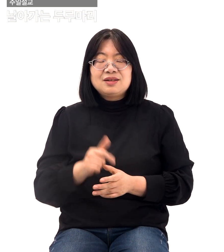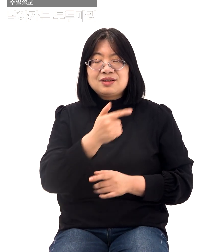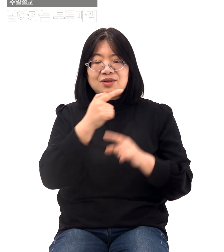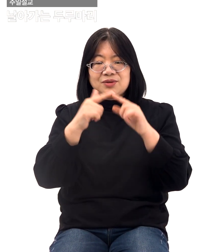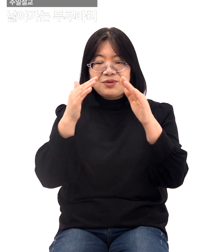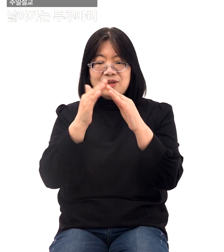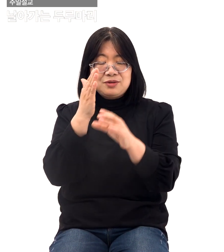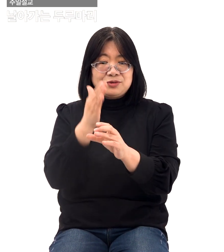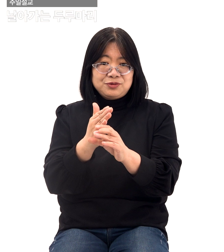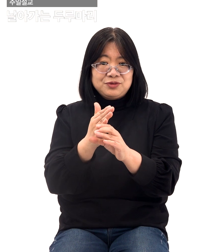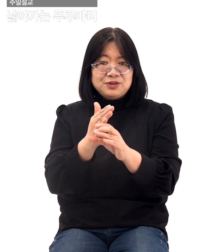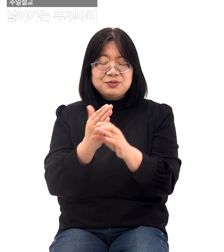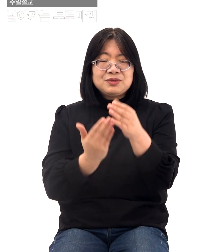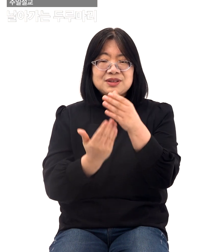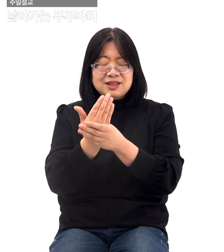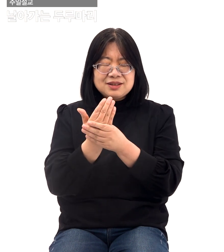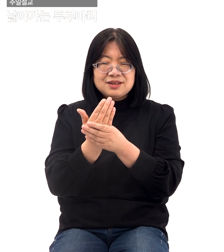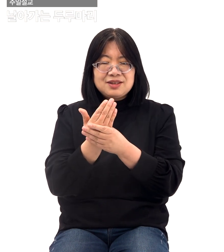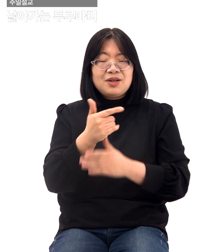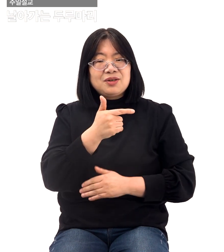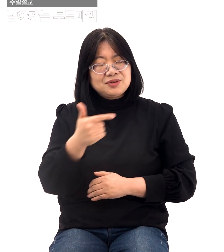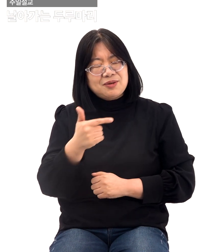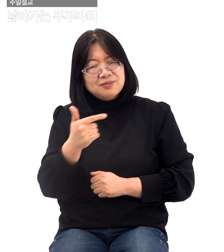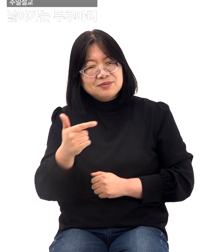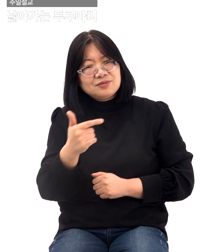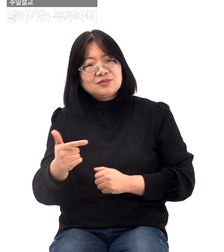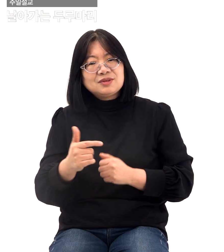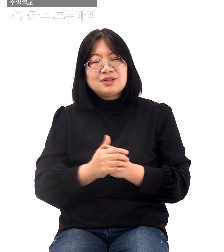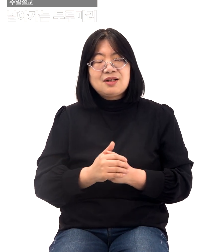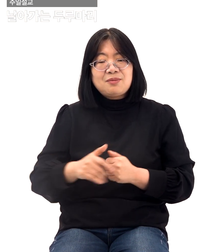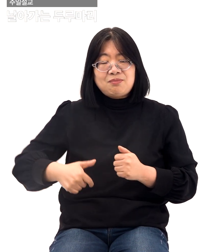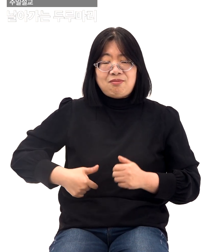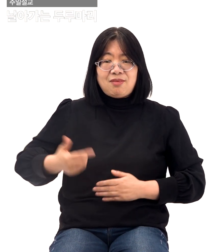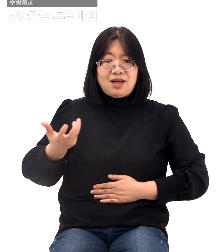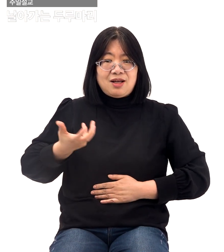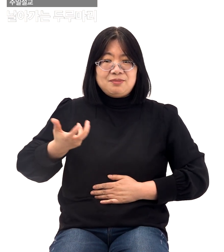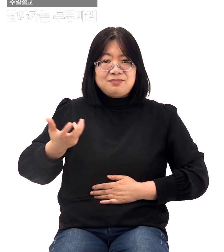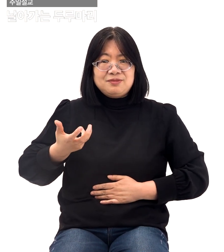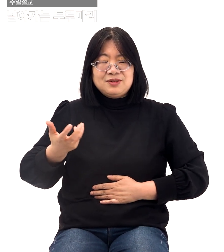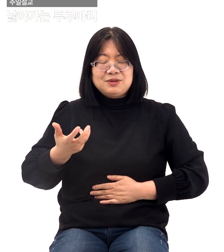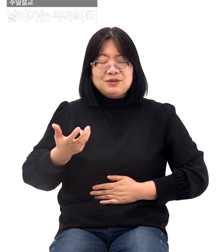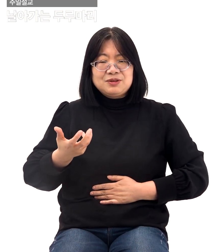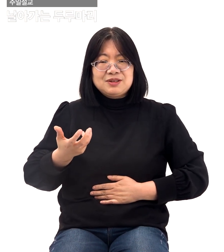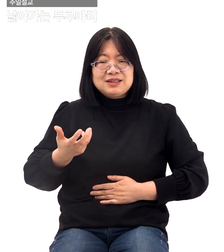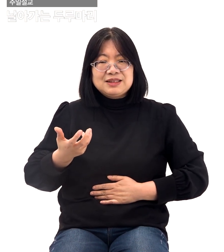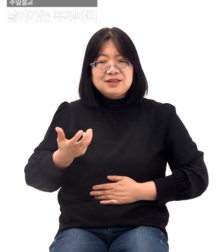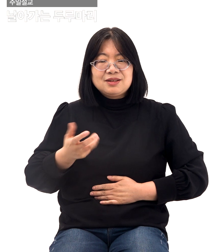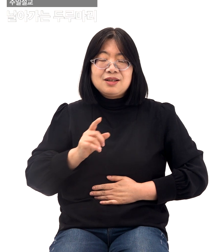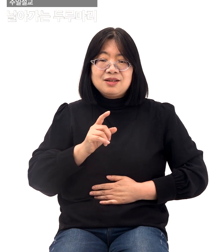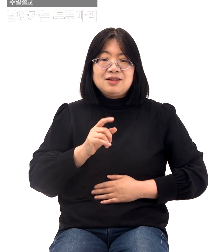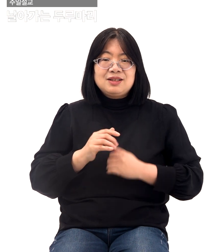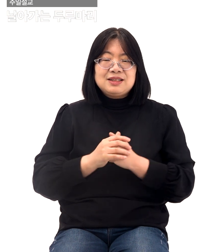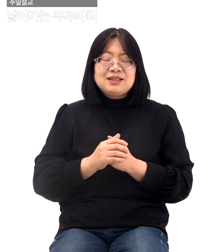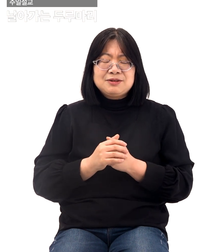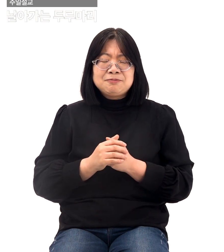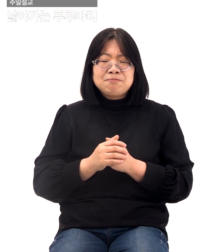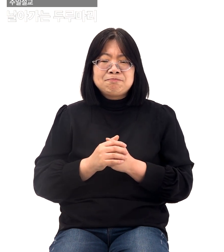대형교회를 중심으로 일어난 너무너무 가슴 아픈 불순한 일들에